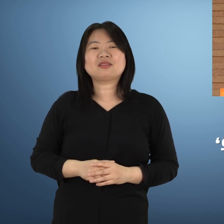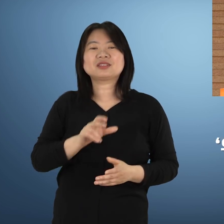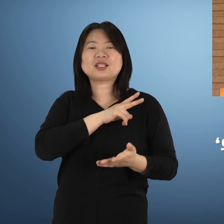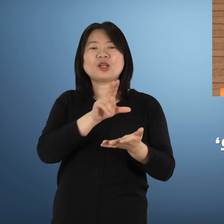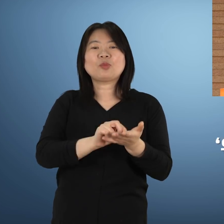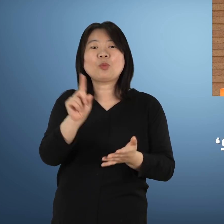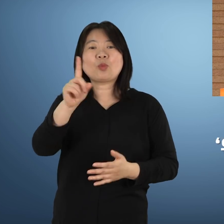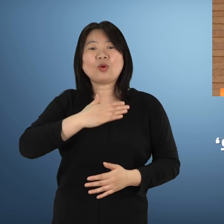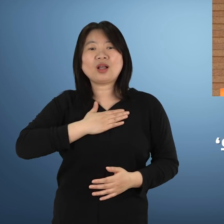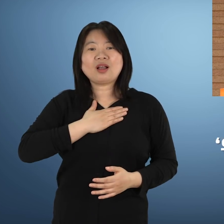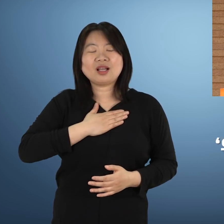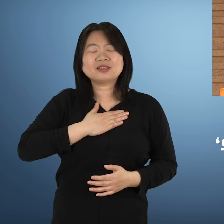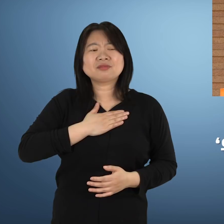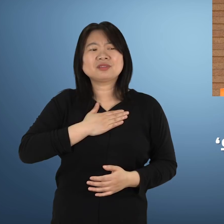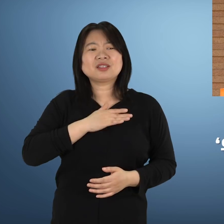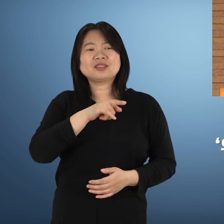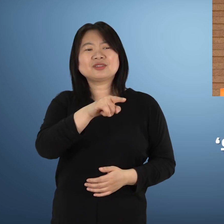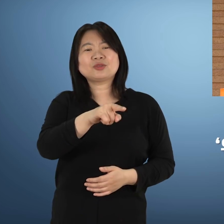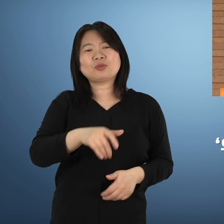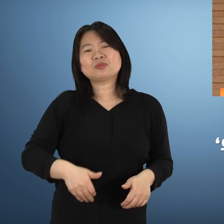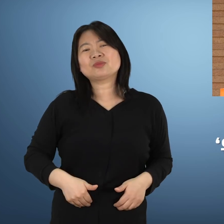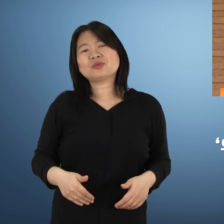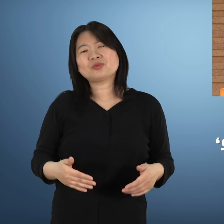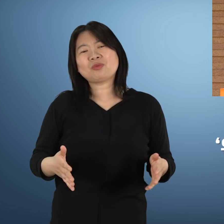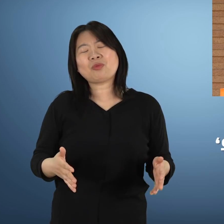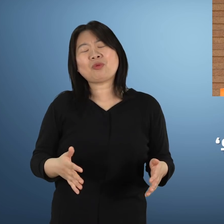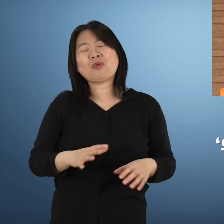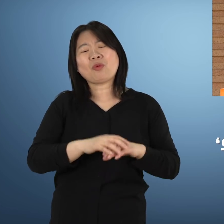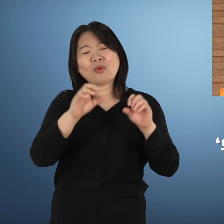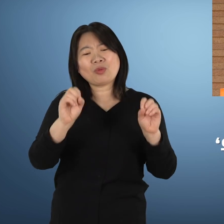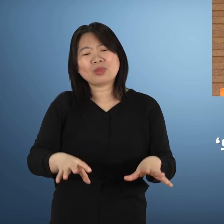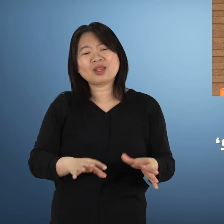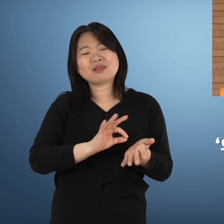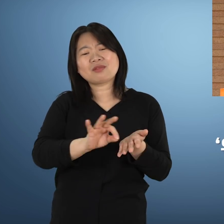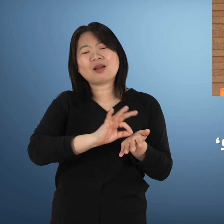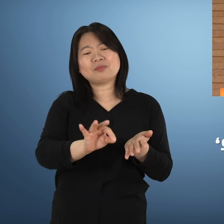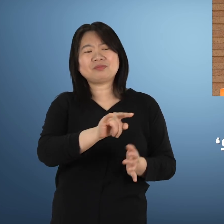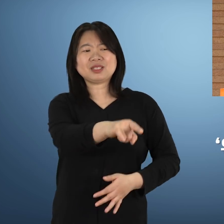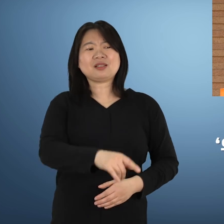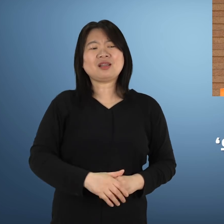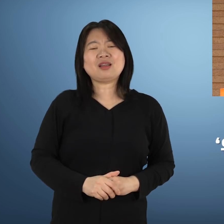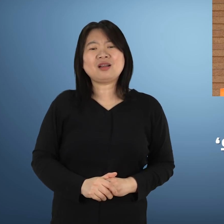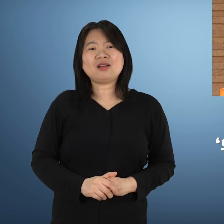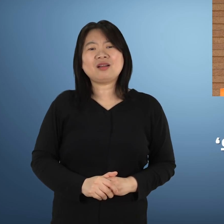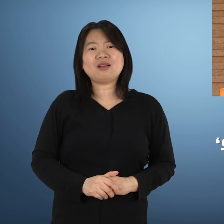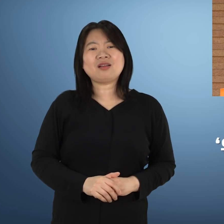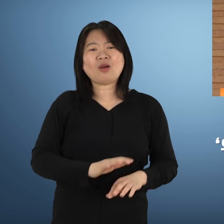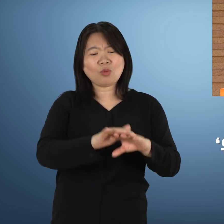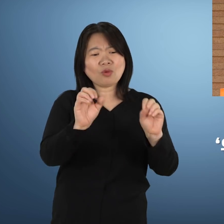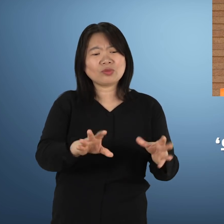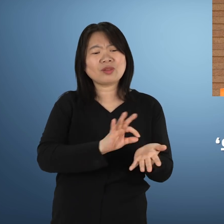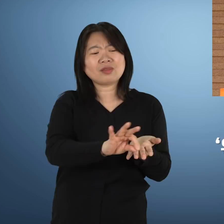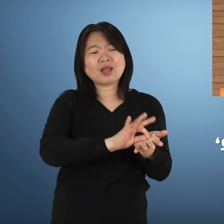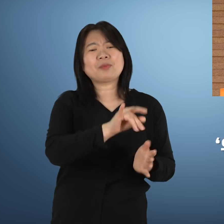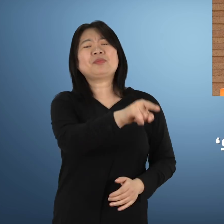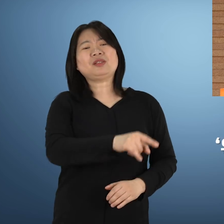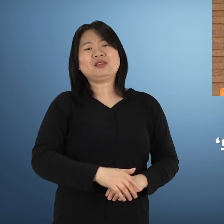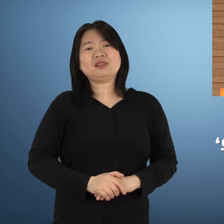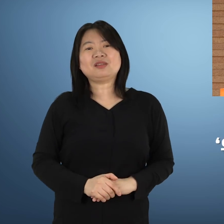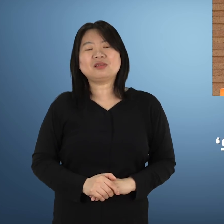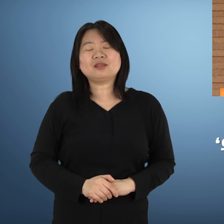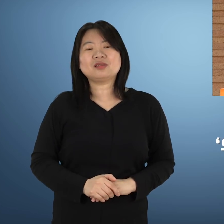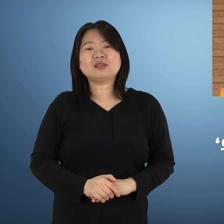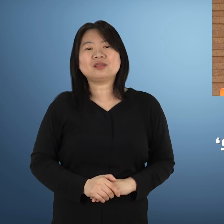아세요? 이 무슨 불필요한 낭비인가? 이 무슨 불필요한 낭비인가?